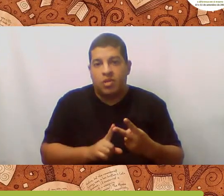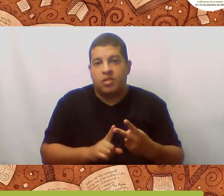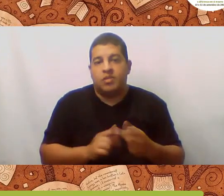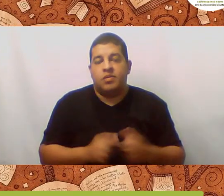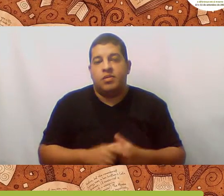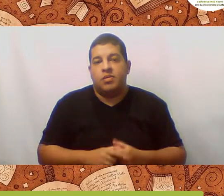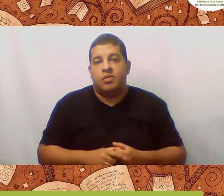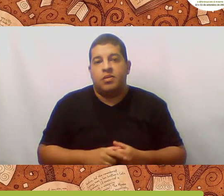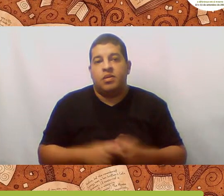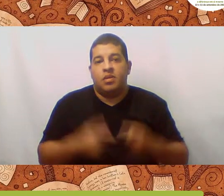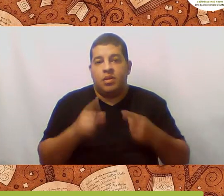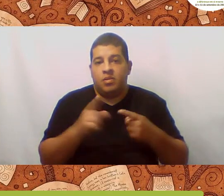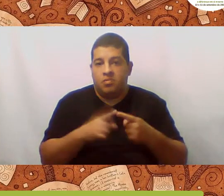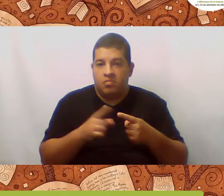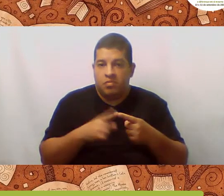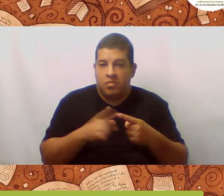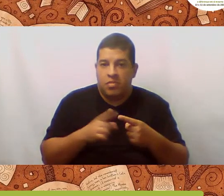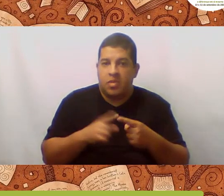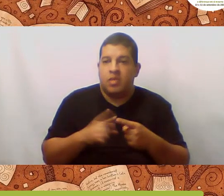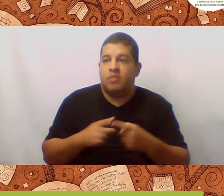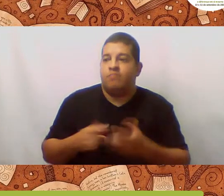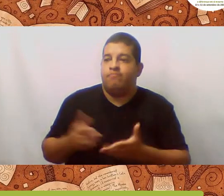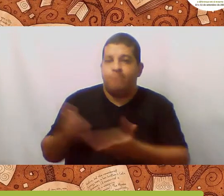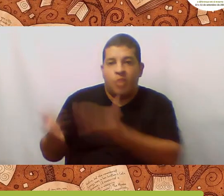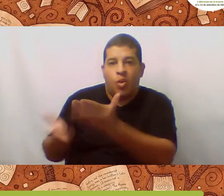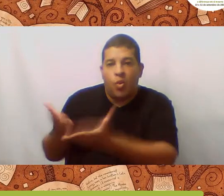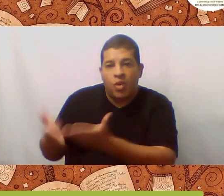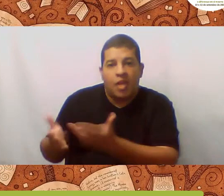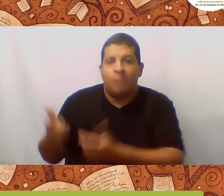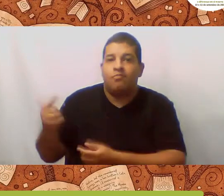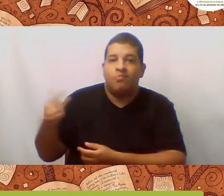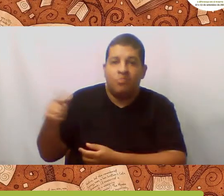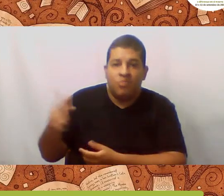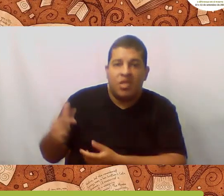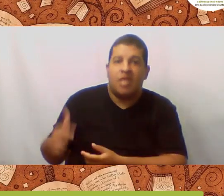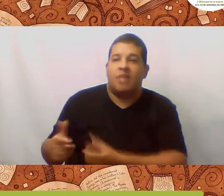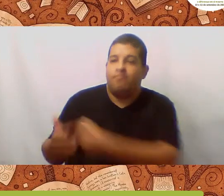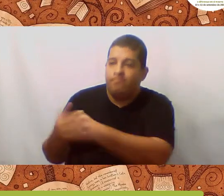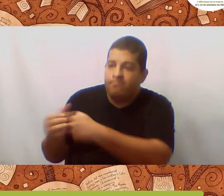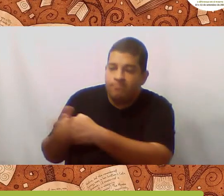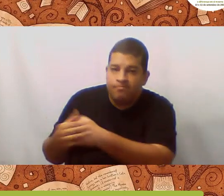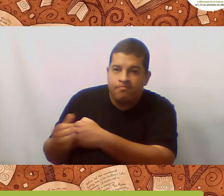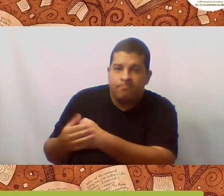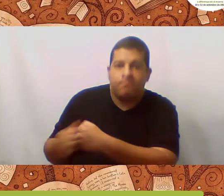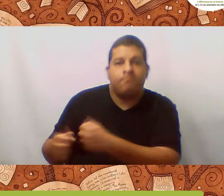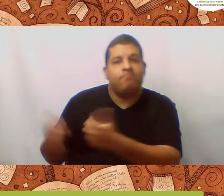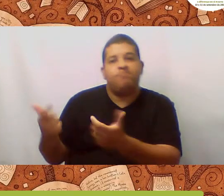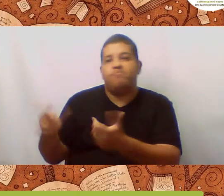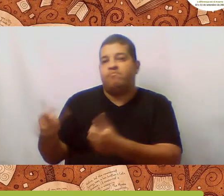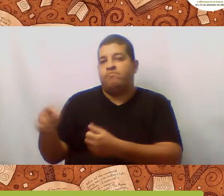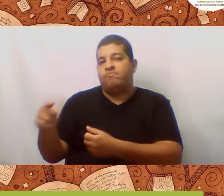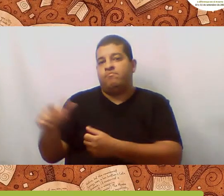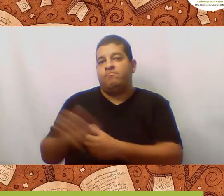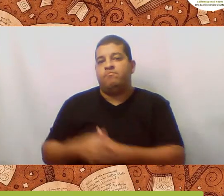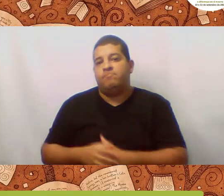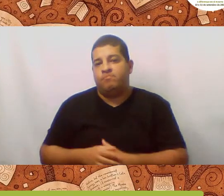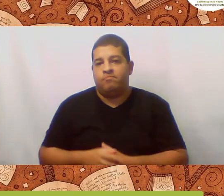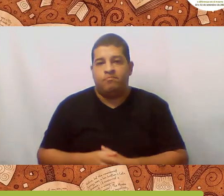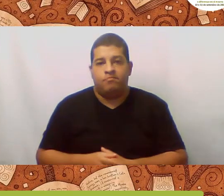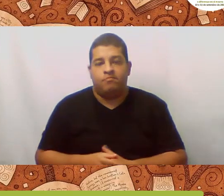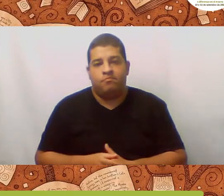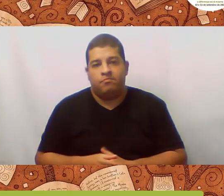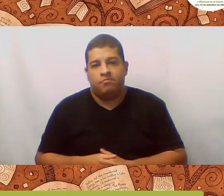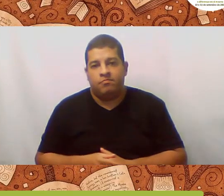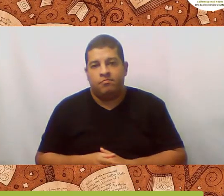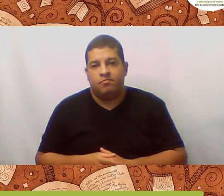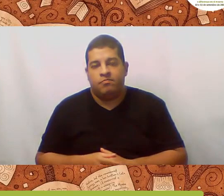que é o desalento e o desamparo, coisa que eu desenvolvi numa obra minha de anos